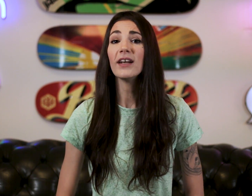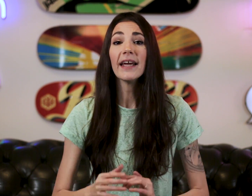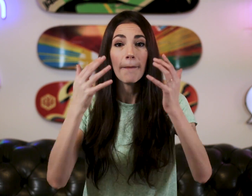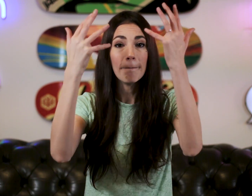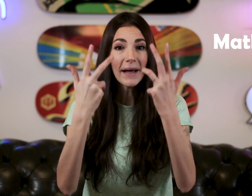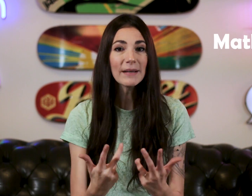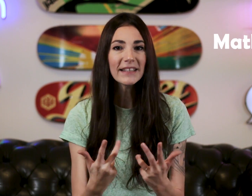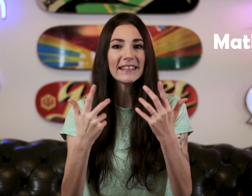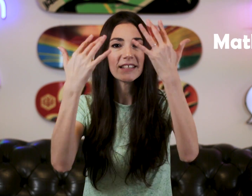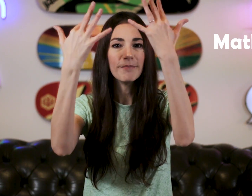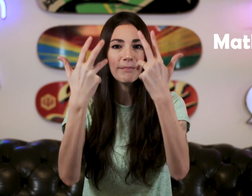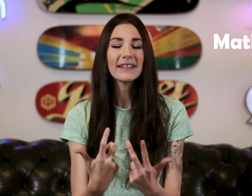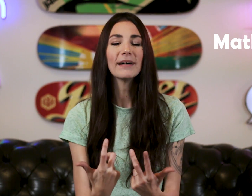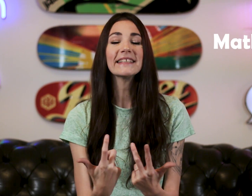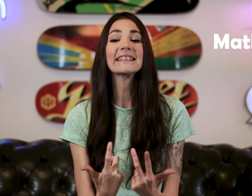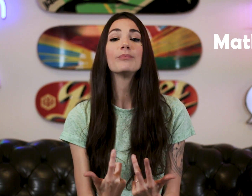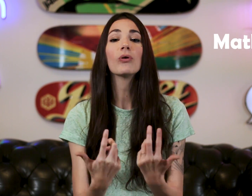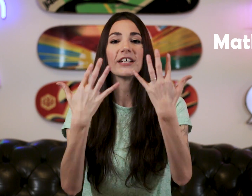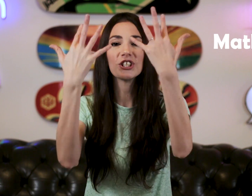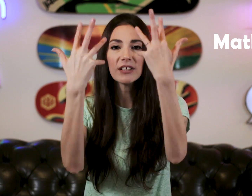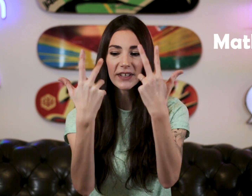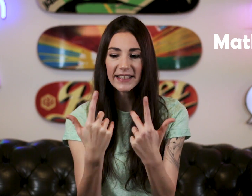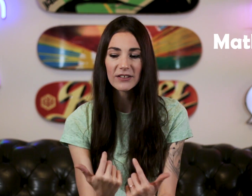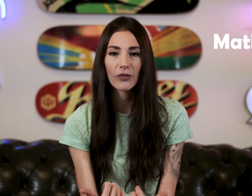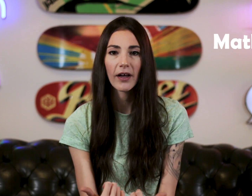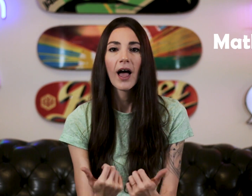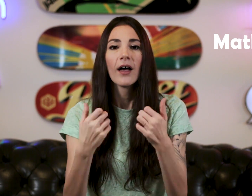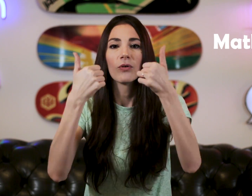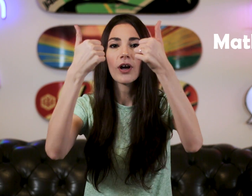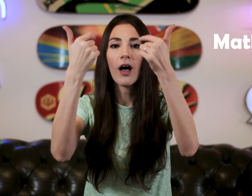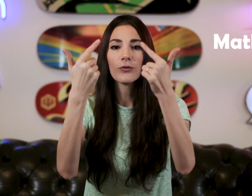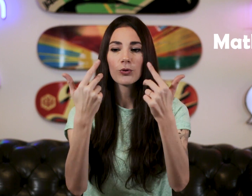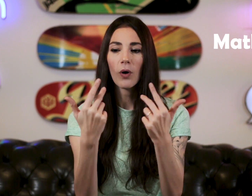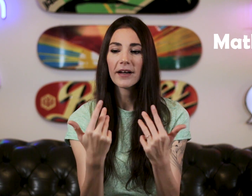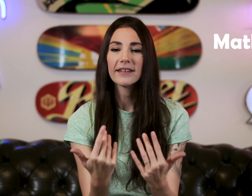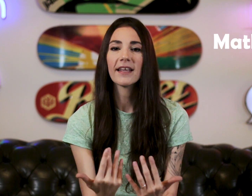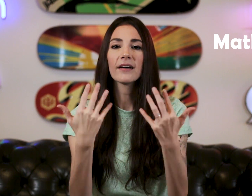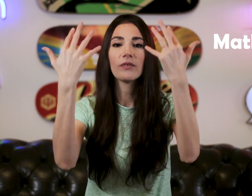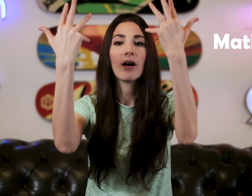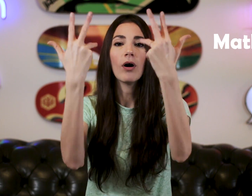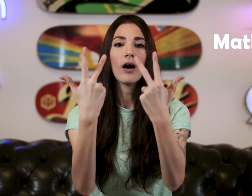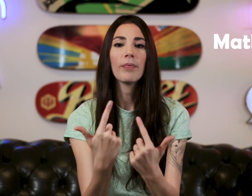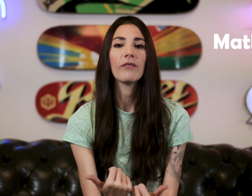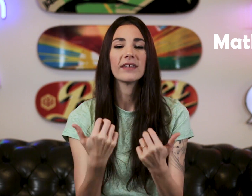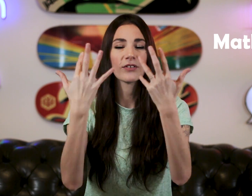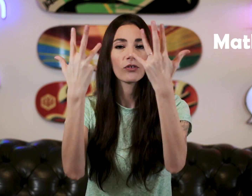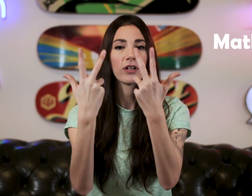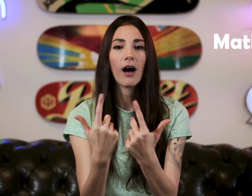les mathématiques. Mathématiques, c'est pour les chiffres qui descendent. Donc 1, 2, 3, 4, 5. Voilà, hop, là, vous faites dans ce sens-là.